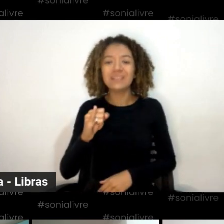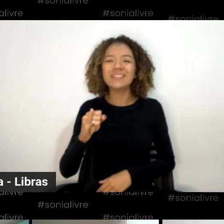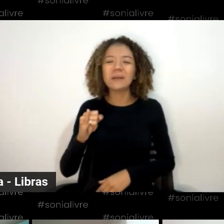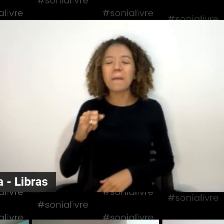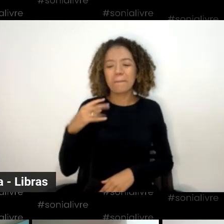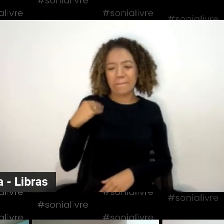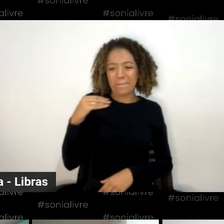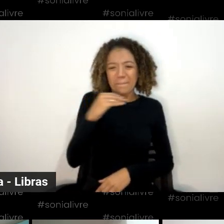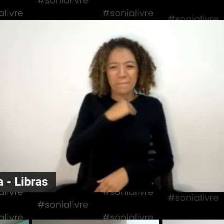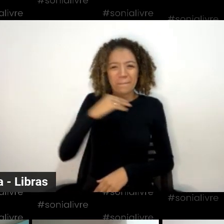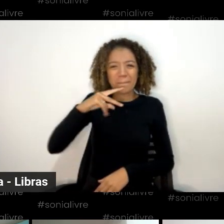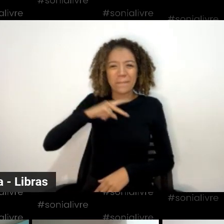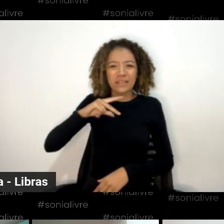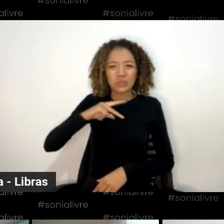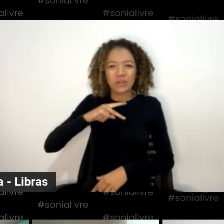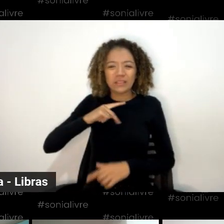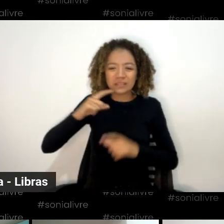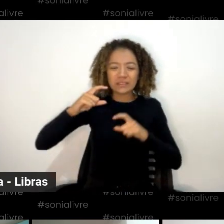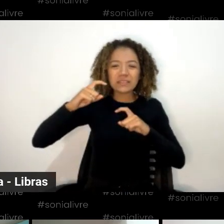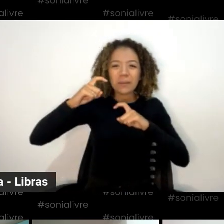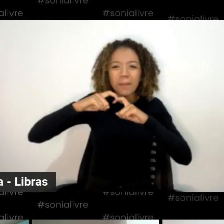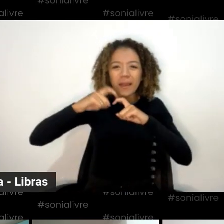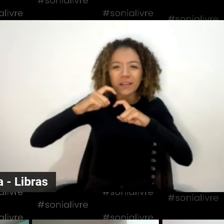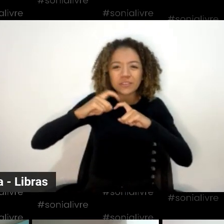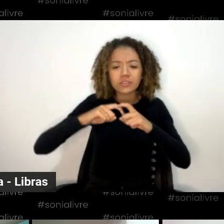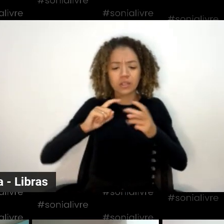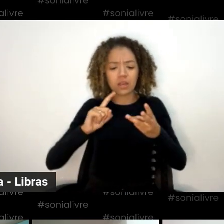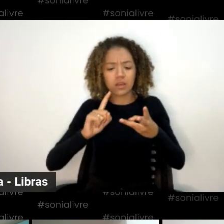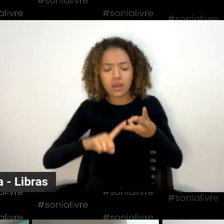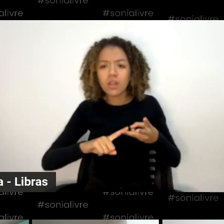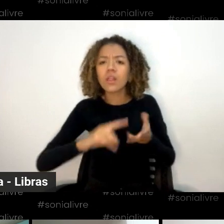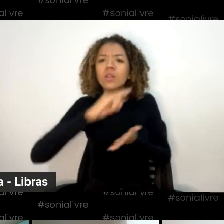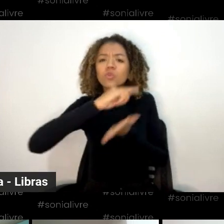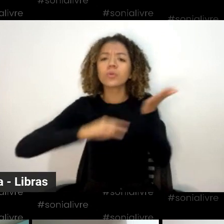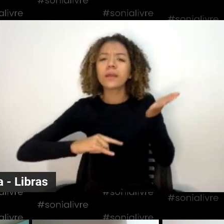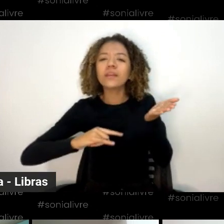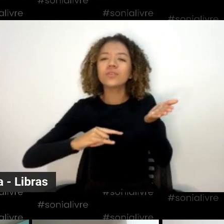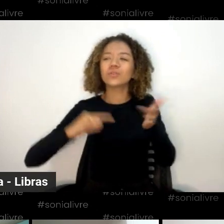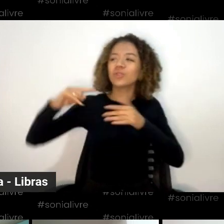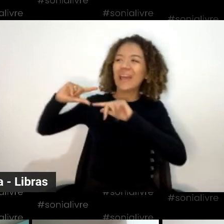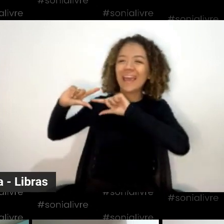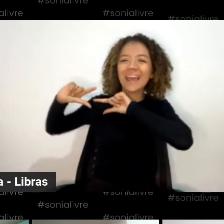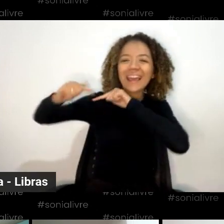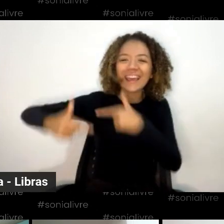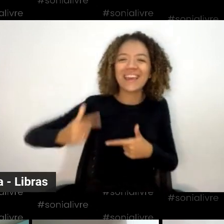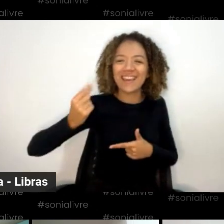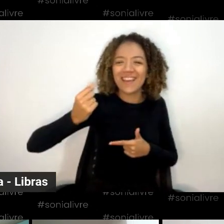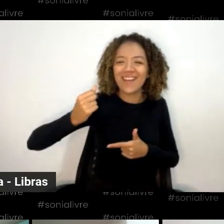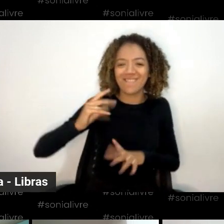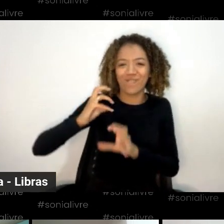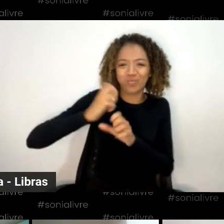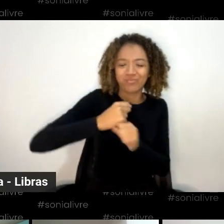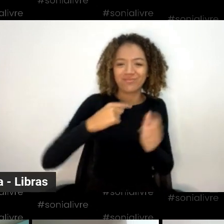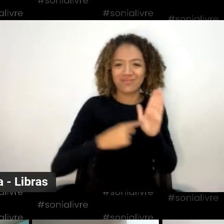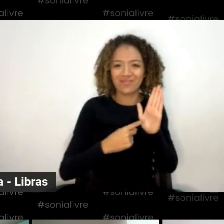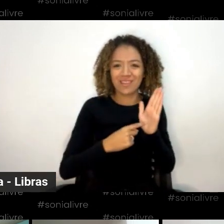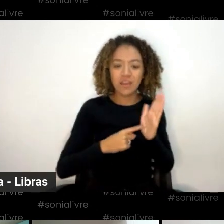estou no testamento, se eu não estou nas decisões da família, então que família sou eu? Eu sou